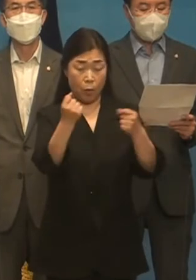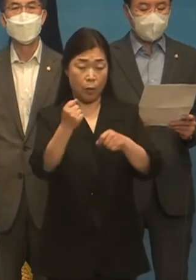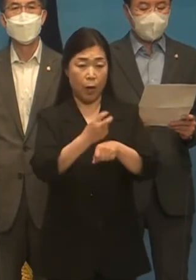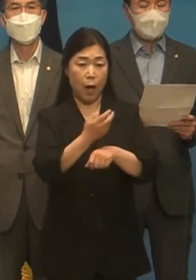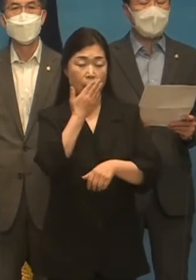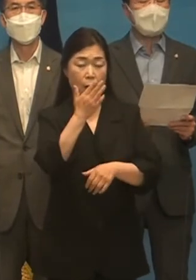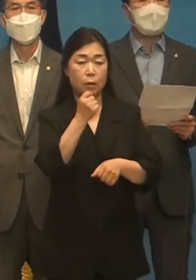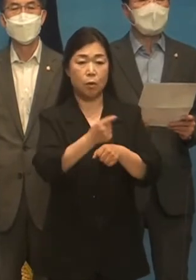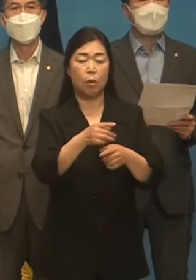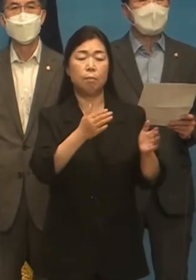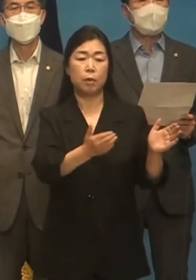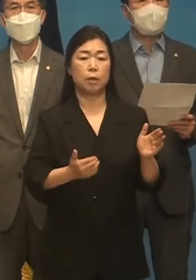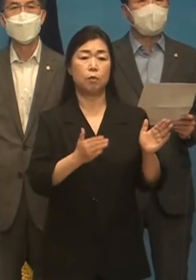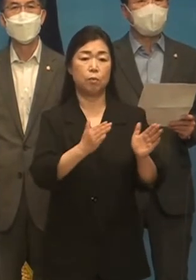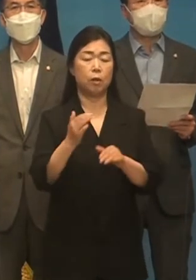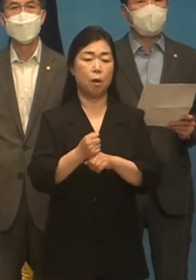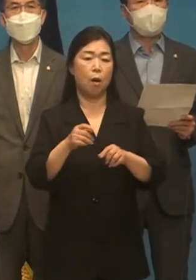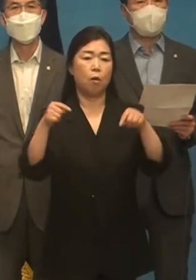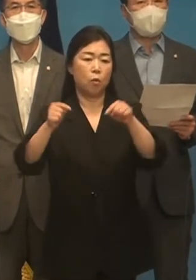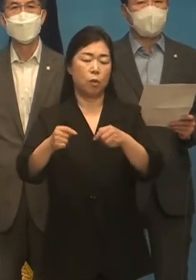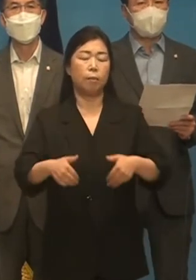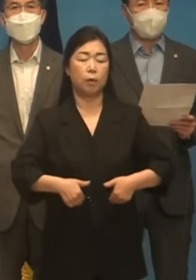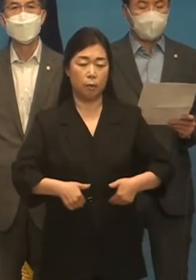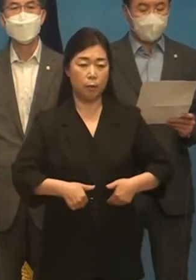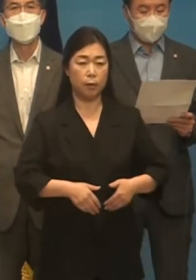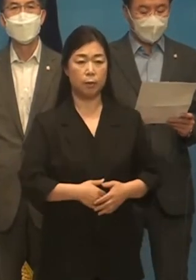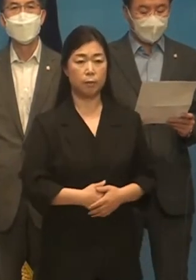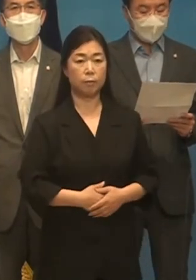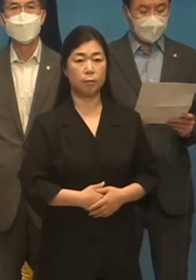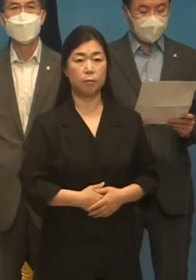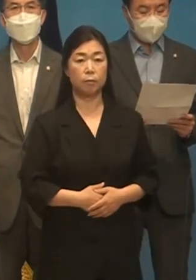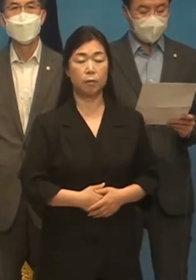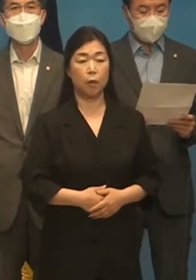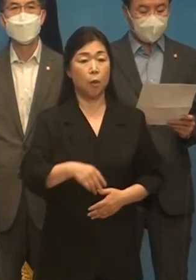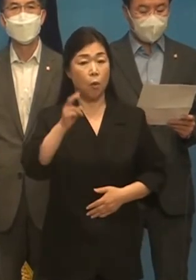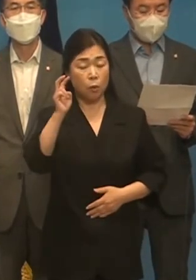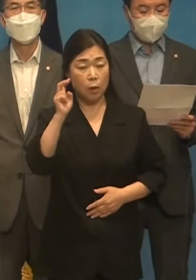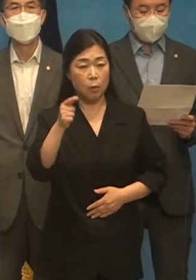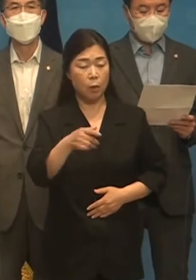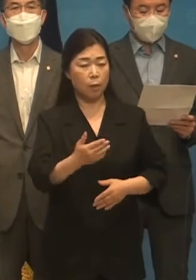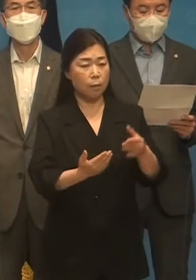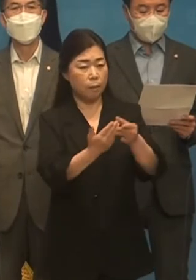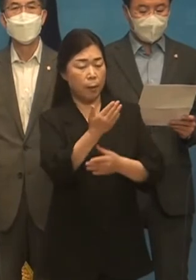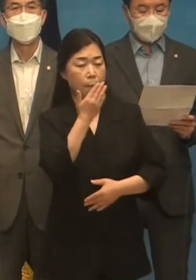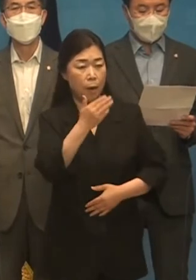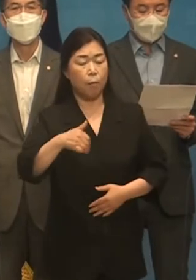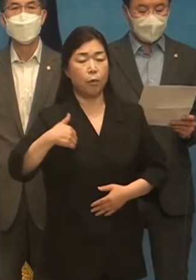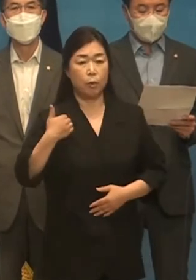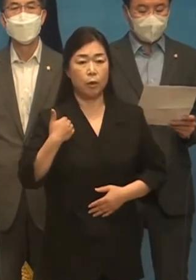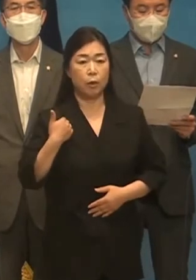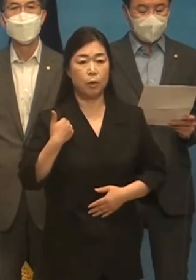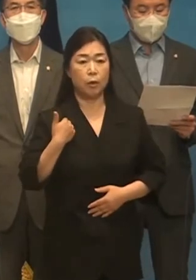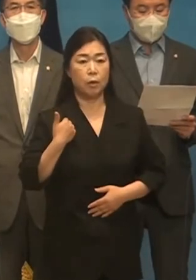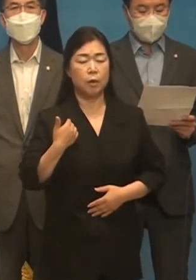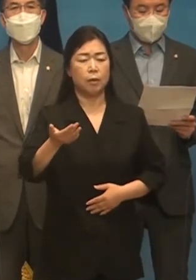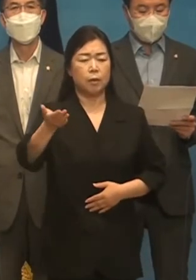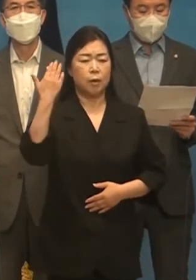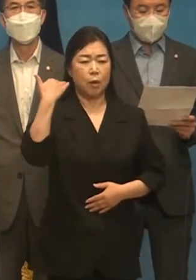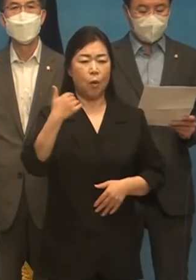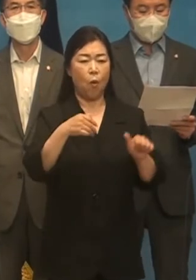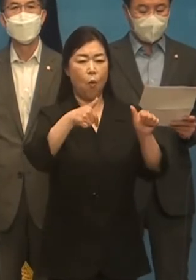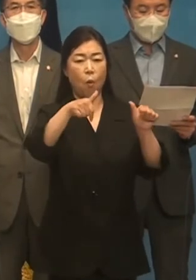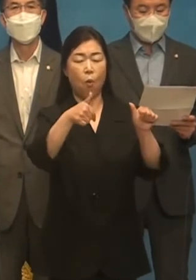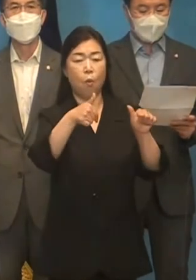가능성에 대비해 논의를 시작해야 합니다. 행여나 일어났을 수도 있었던 유신 시대에나